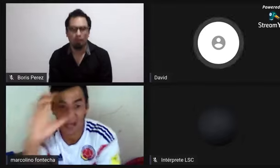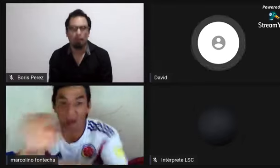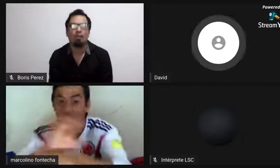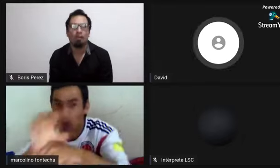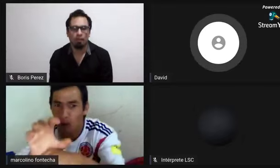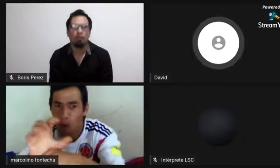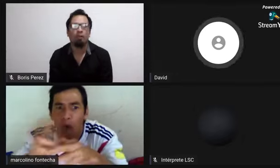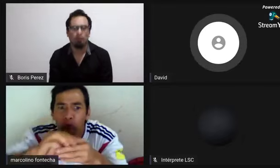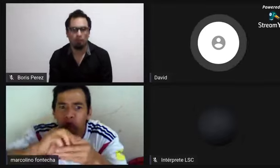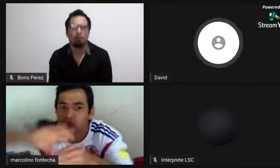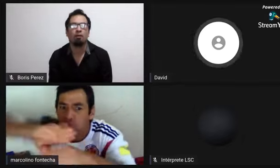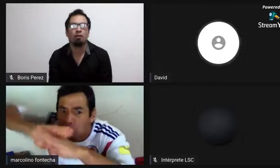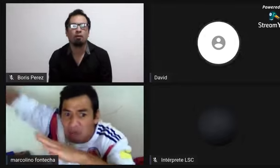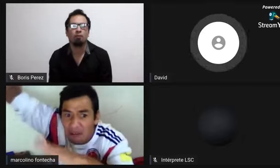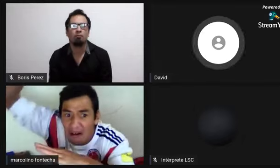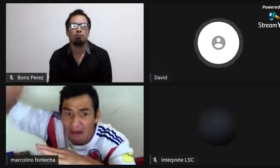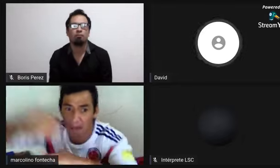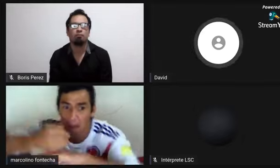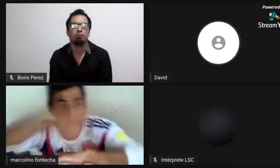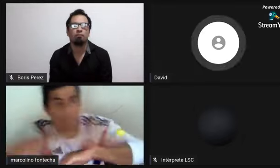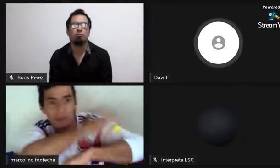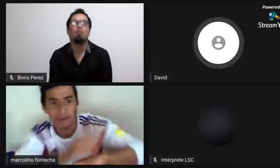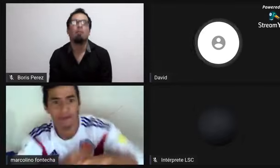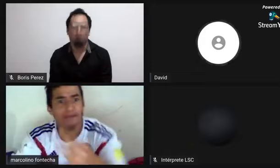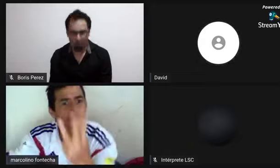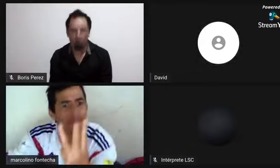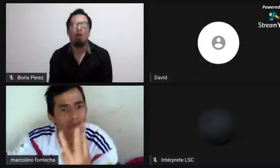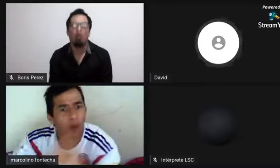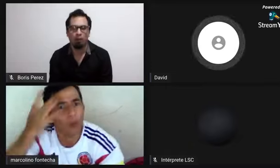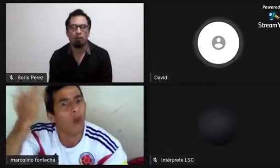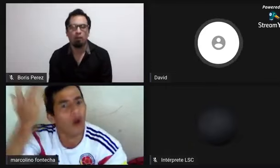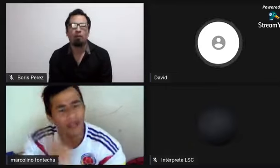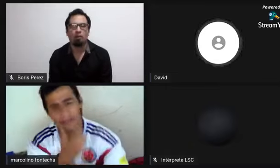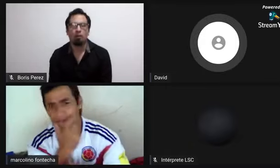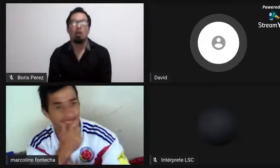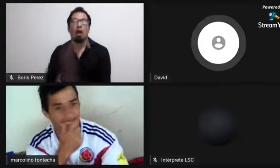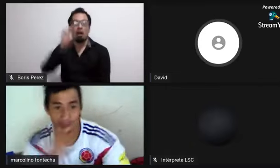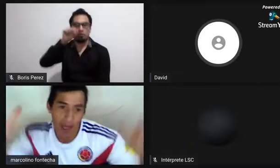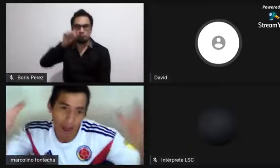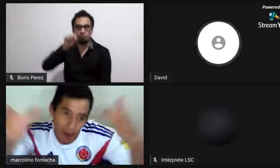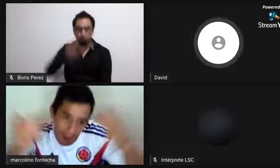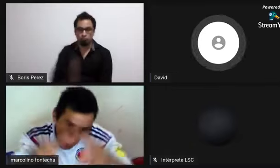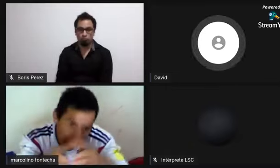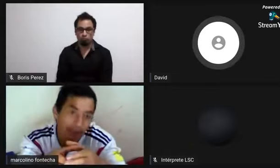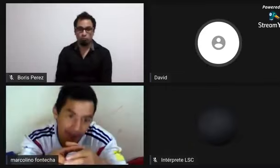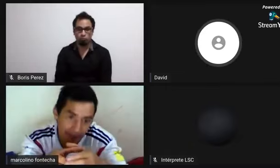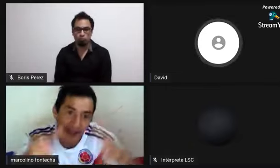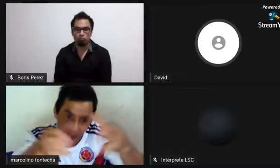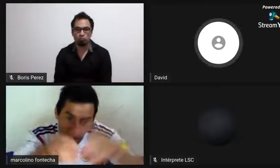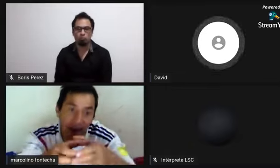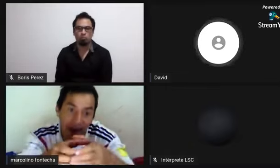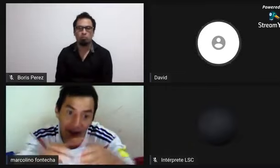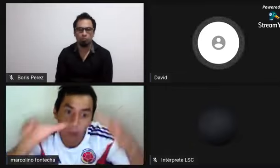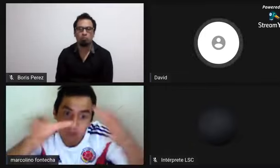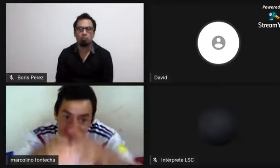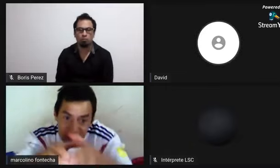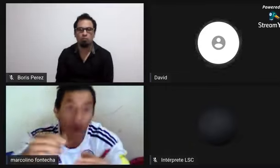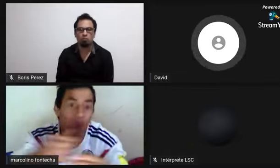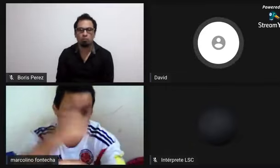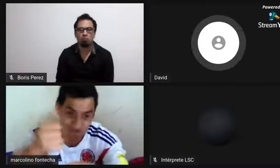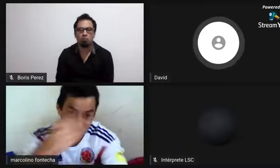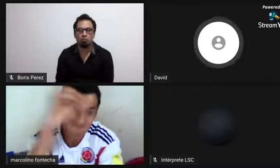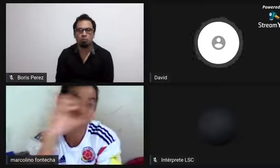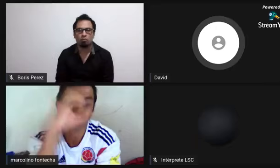y se los llevaron para los otros países. Luego se separaron Venezuela, Ecuador